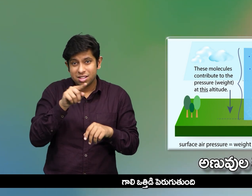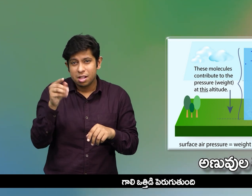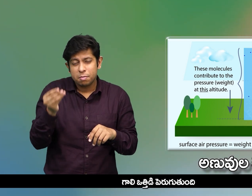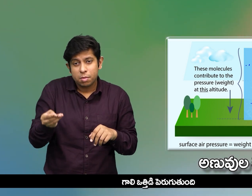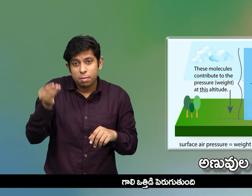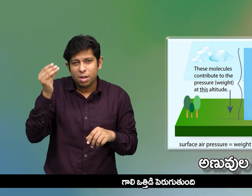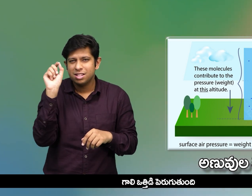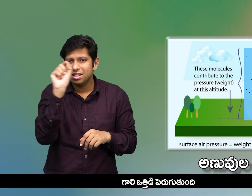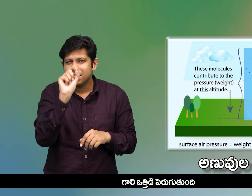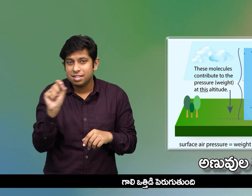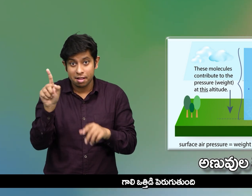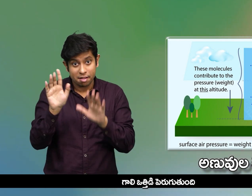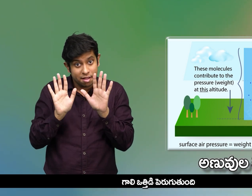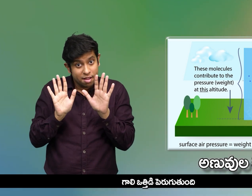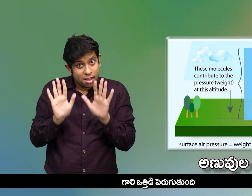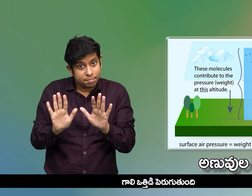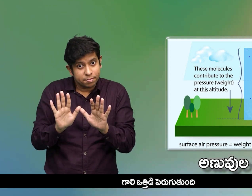గాలి ఒత్తిడి పెరుగుతుంది.